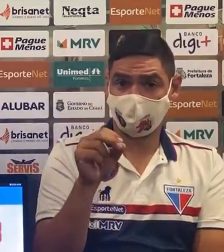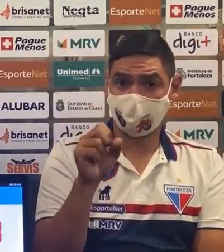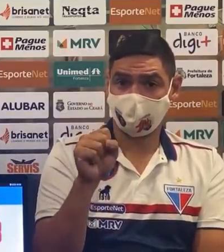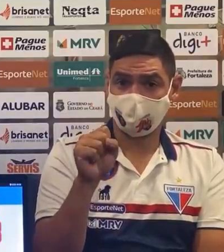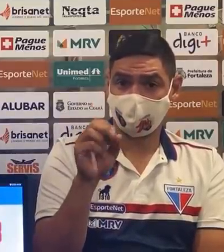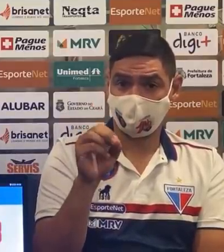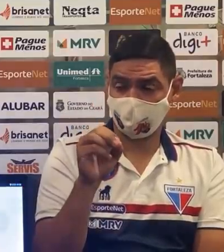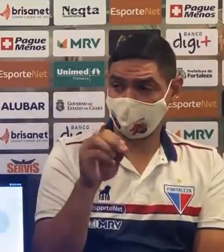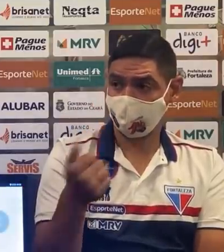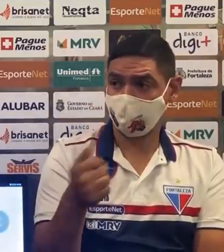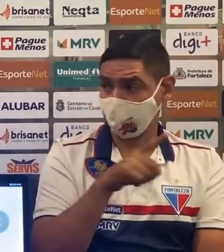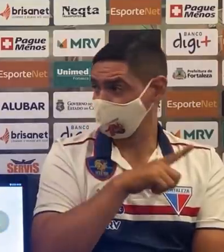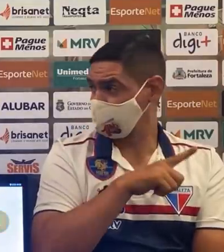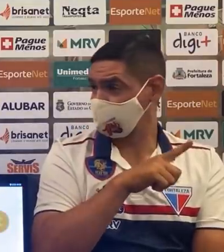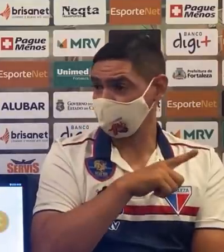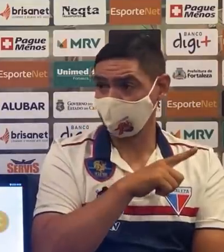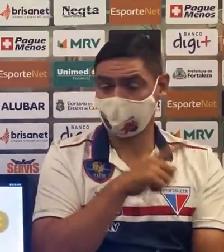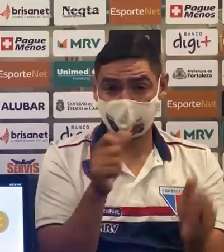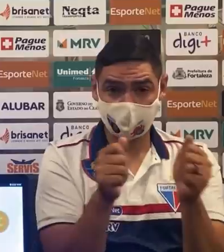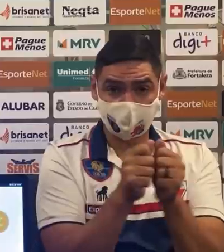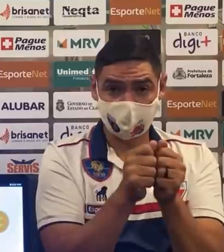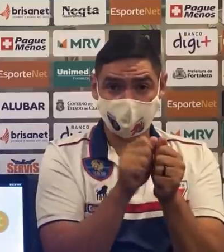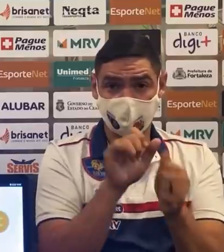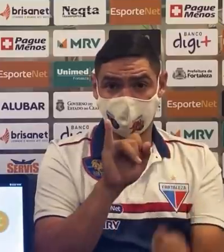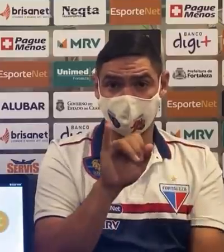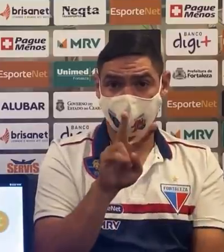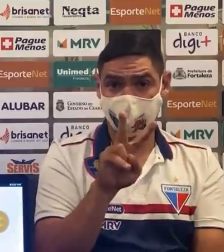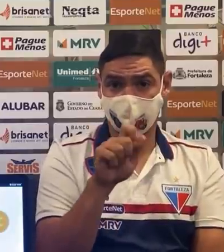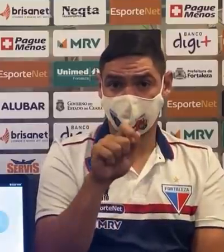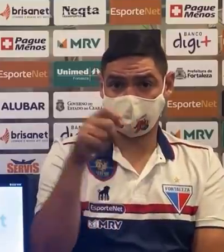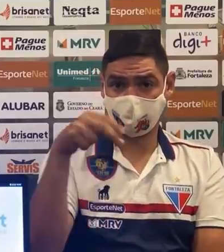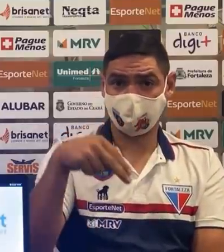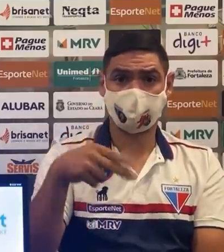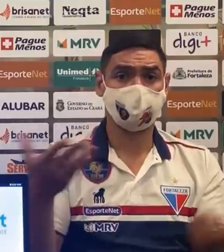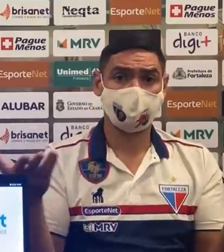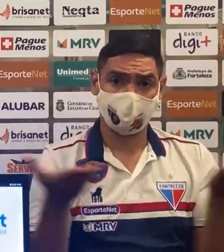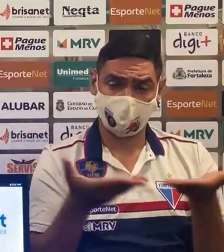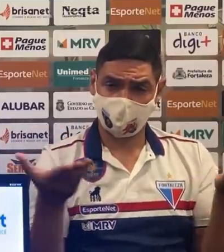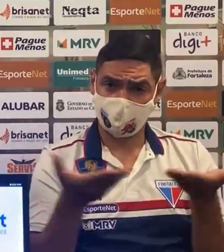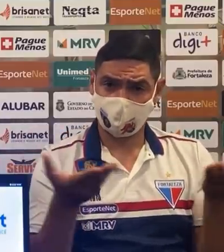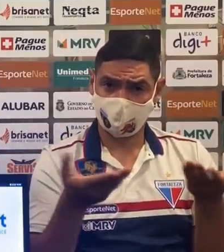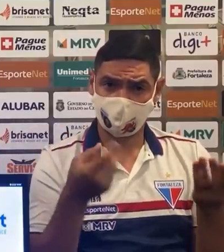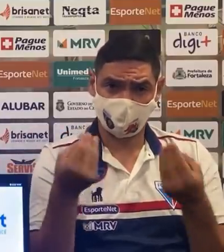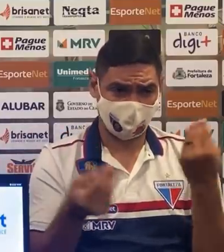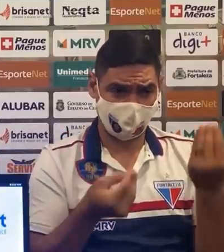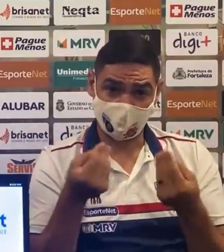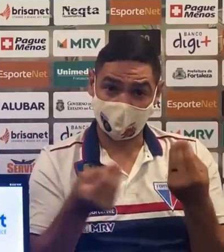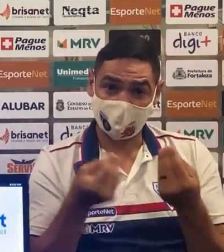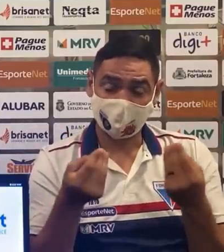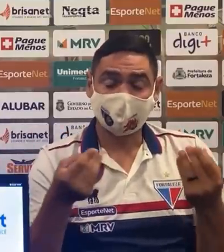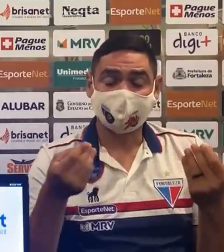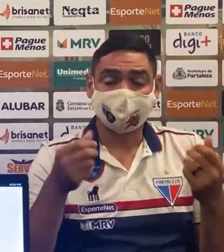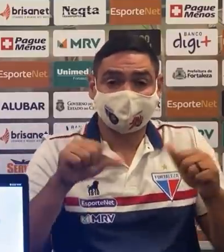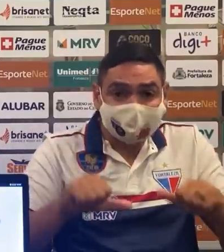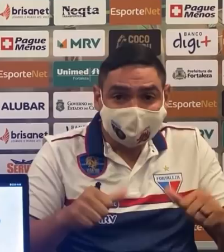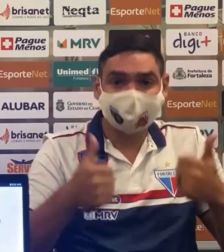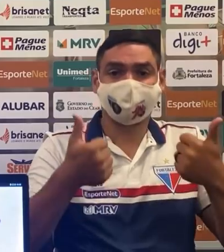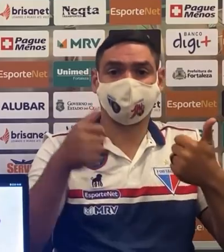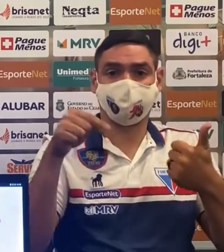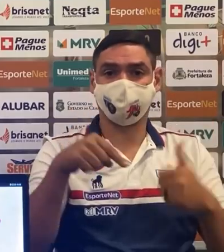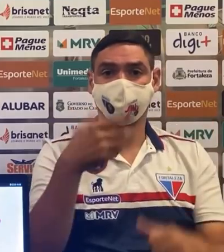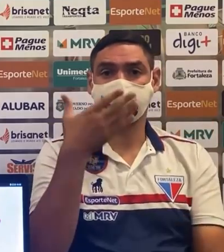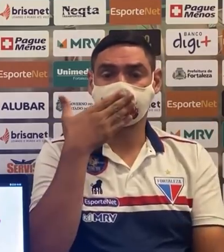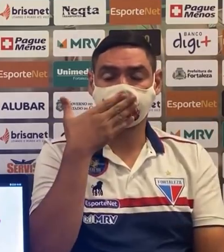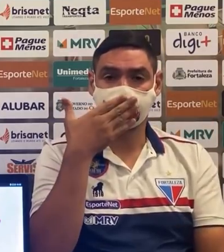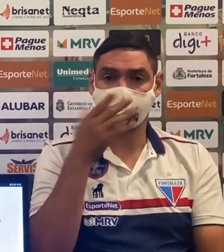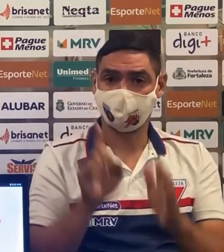Ivan Bezerra da Rádio Verdes Mares. Chamusca, o que fazer para reanimar esse time para jogar próximo jogo? E o Ivan Bezerra pergunta,